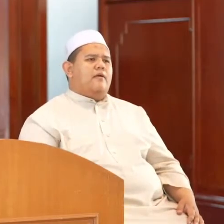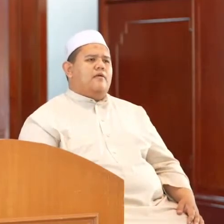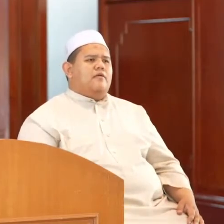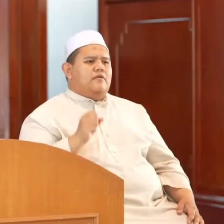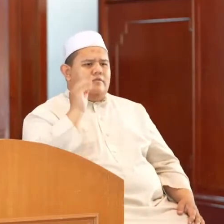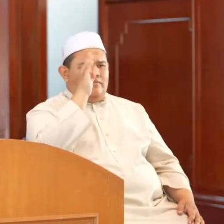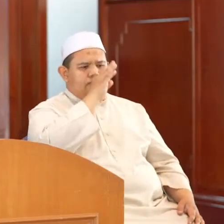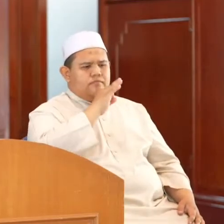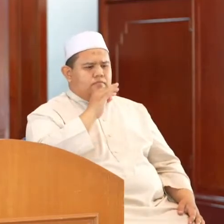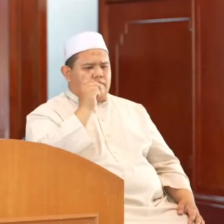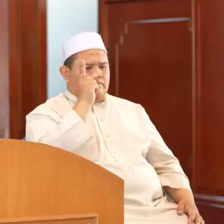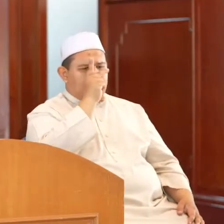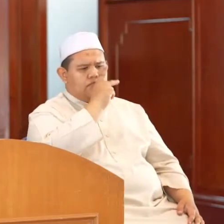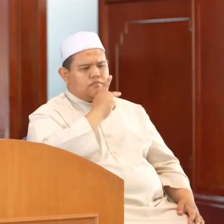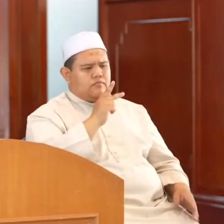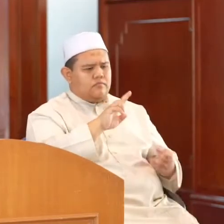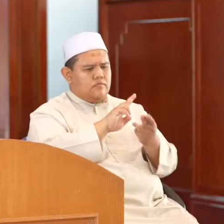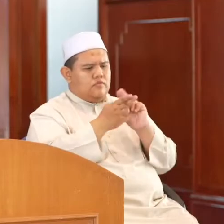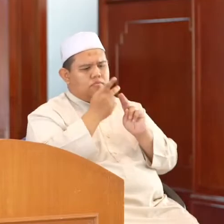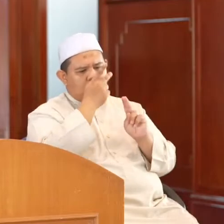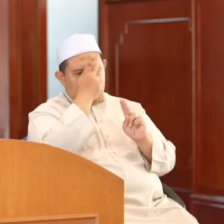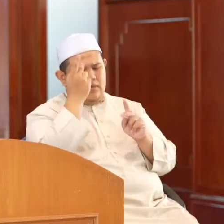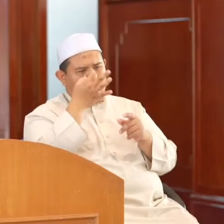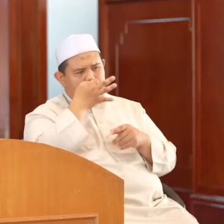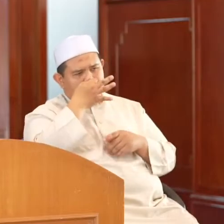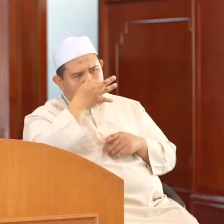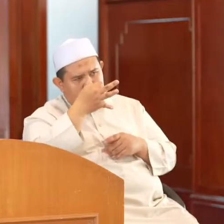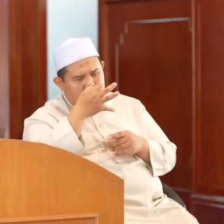sikap berubah kerana pengaruh